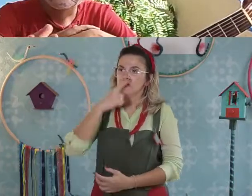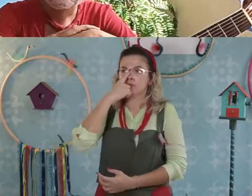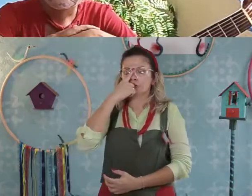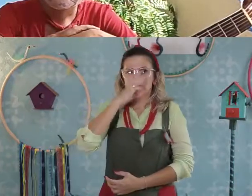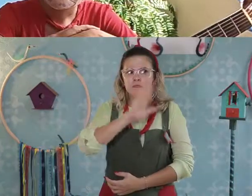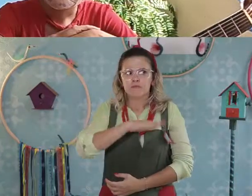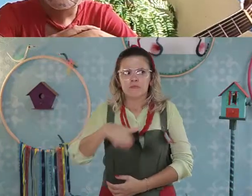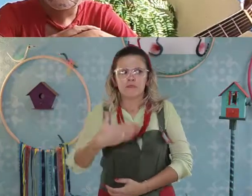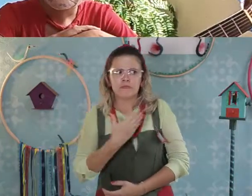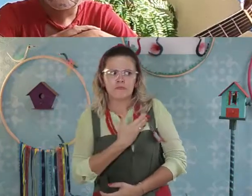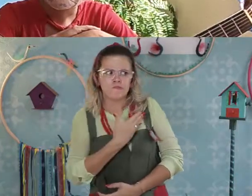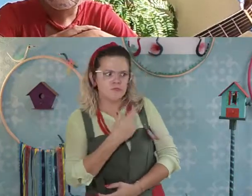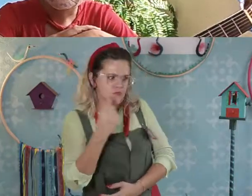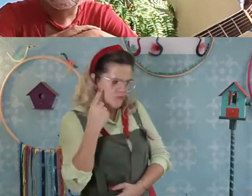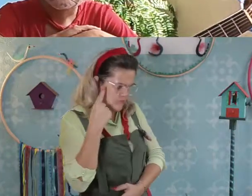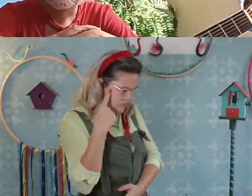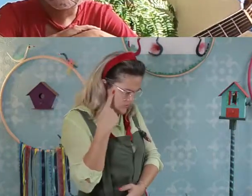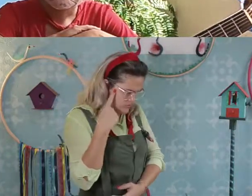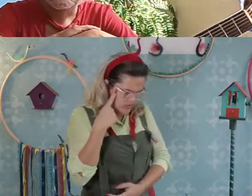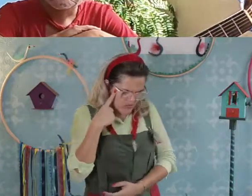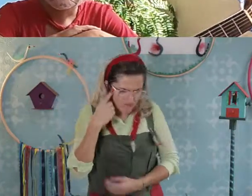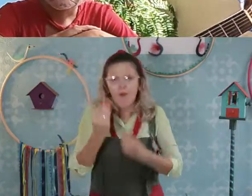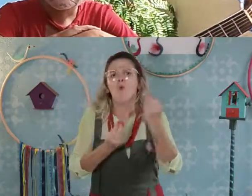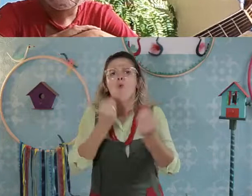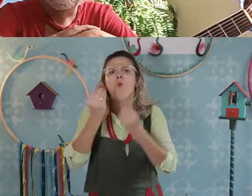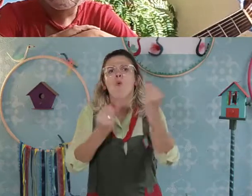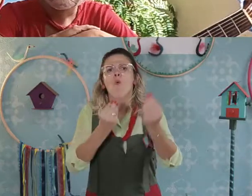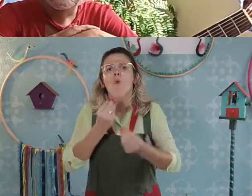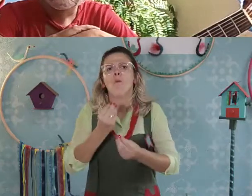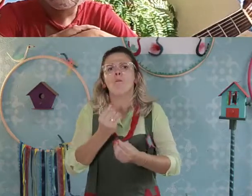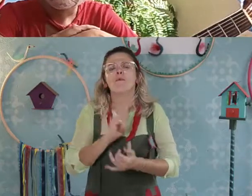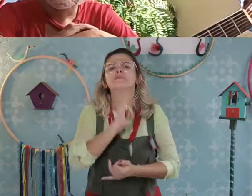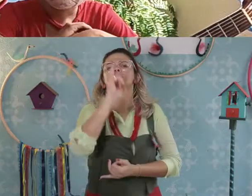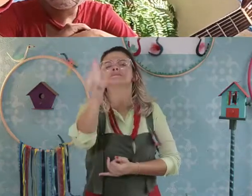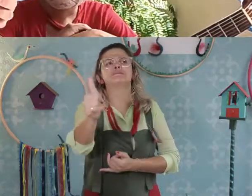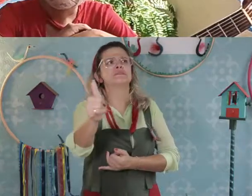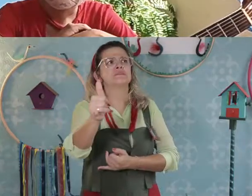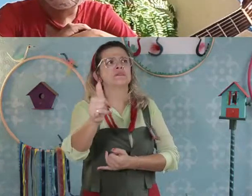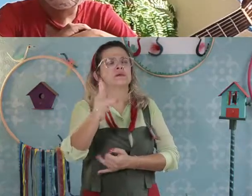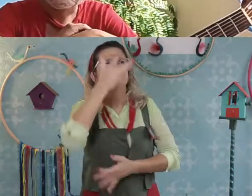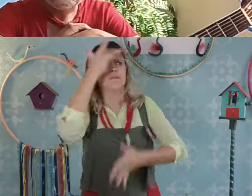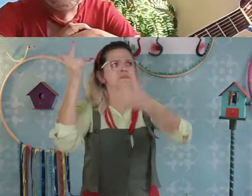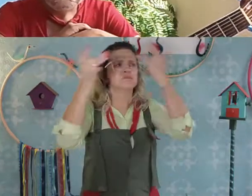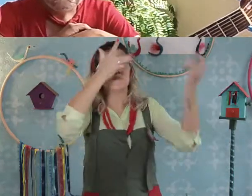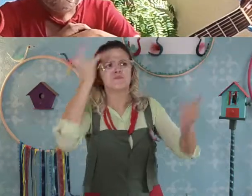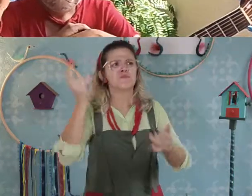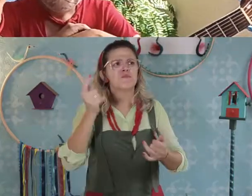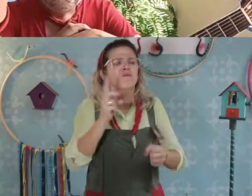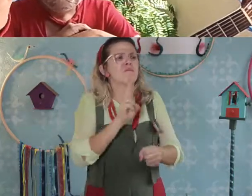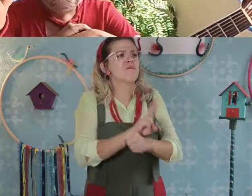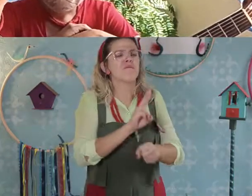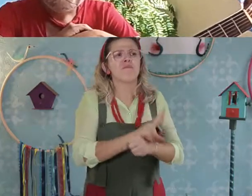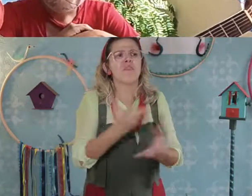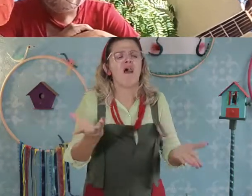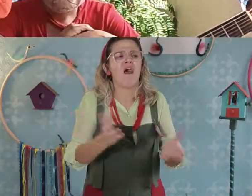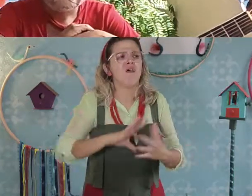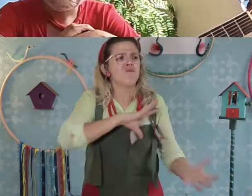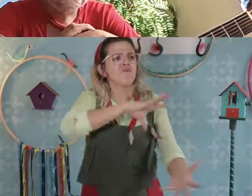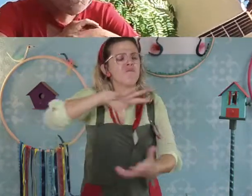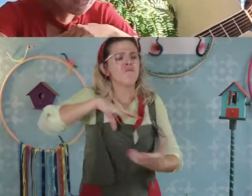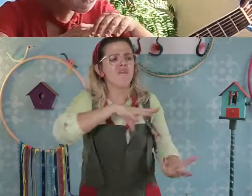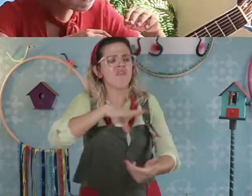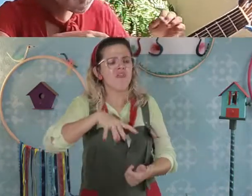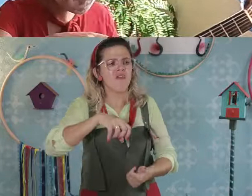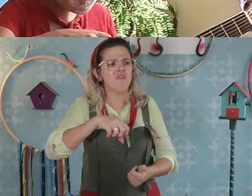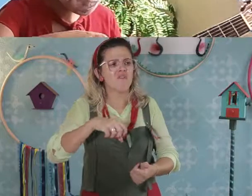e pensar: como a gente pode fazer para avisar mais pessoas sobre isso? Como a gente pode fazer para impedir